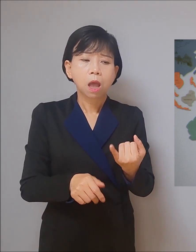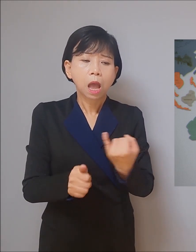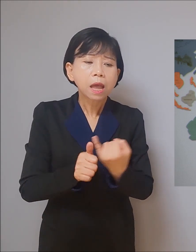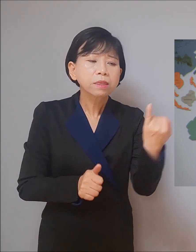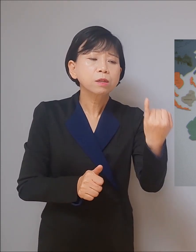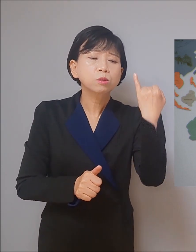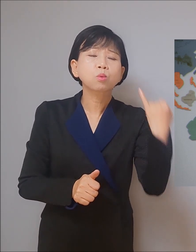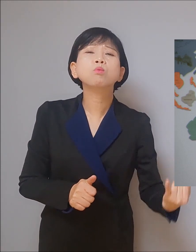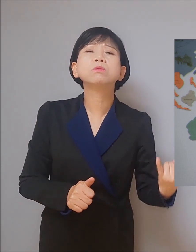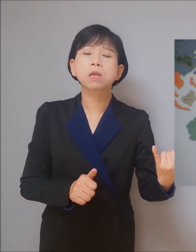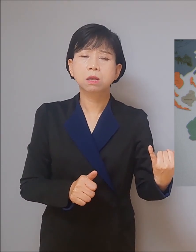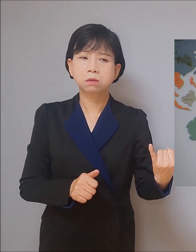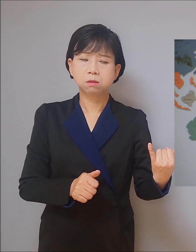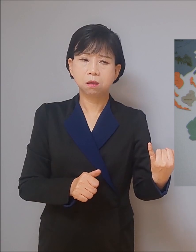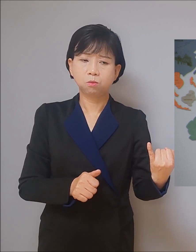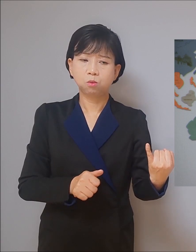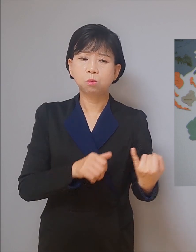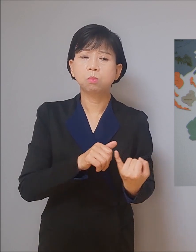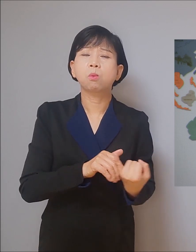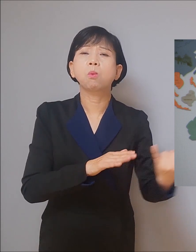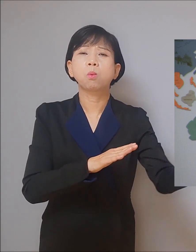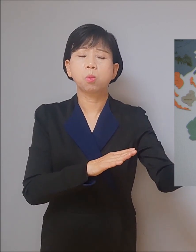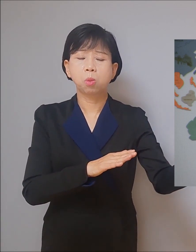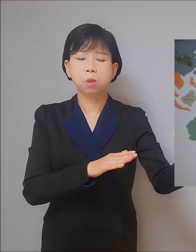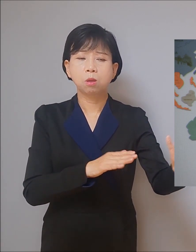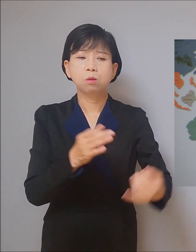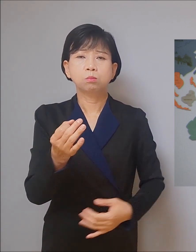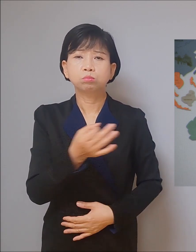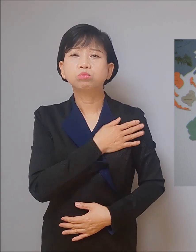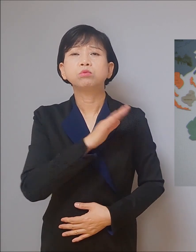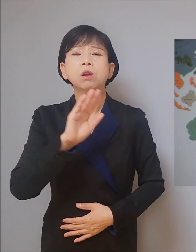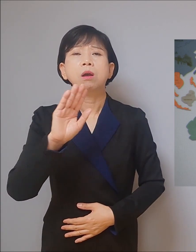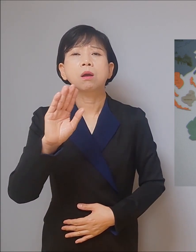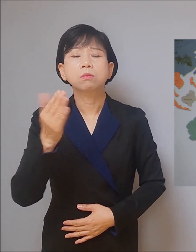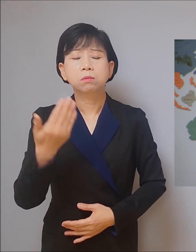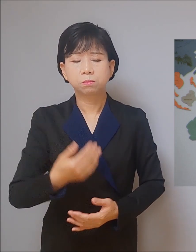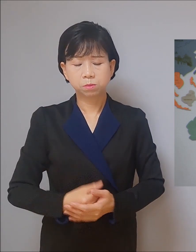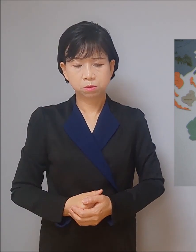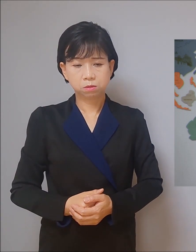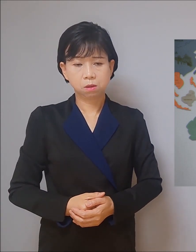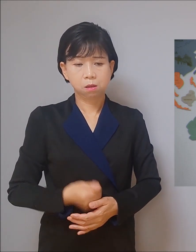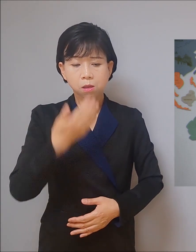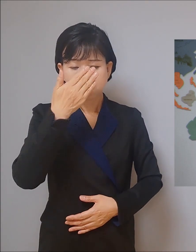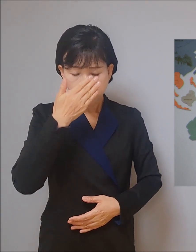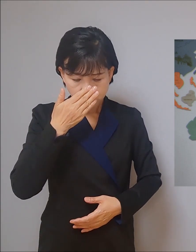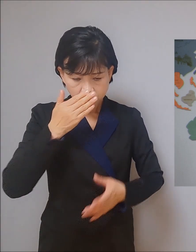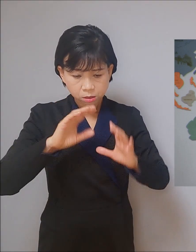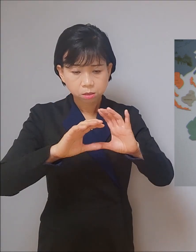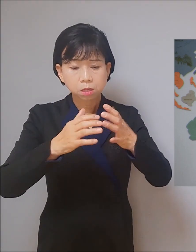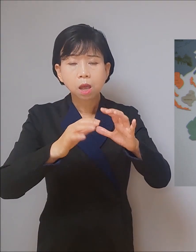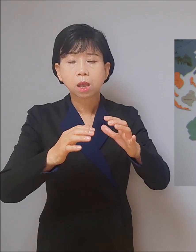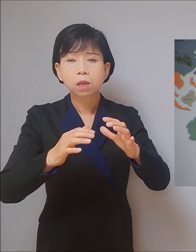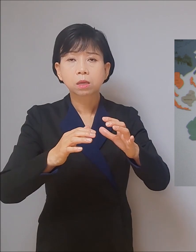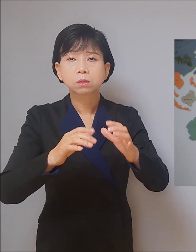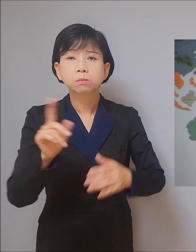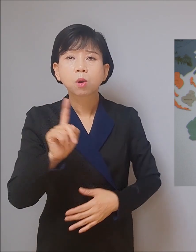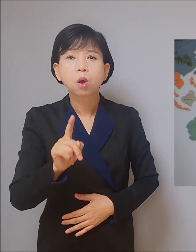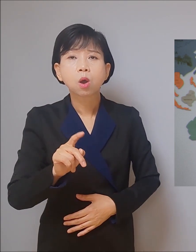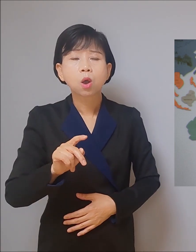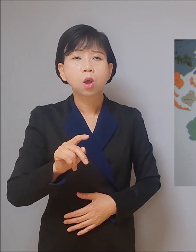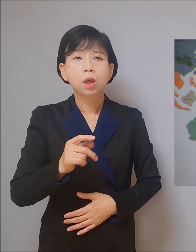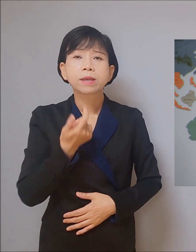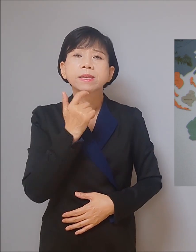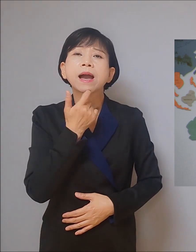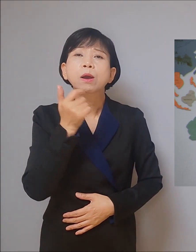인해 부자가 됩니다. 이번에 이스라엘을 볼까요? 그 전에 이름은 야곱입니다. 야곱이